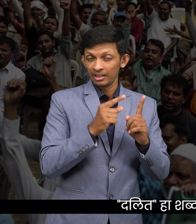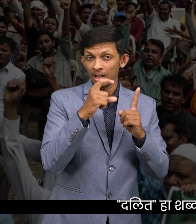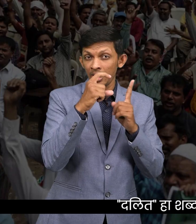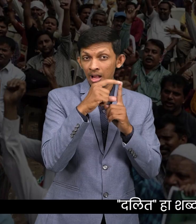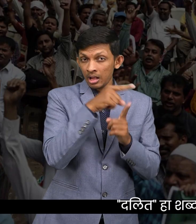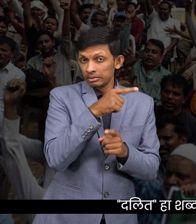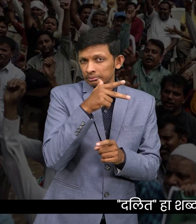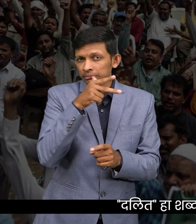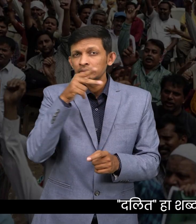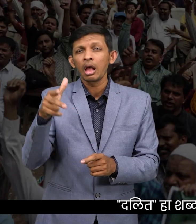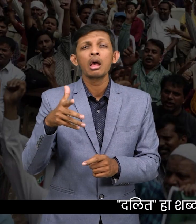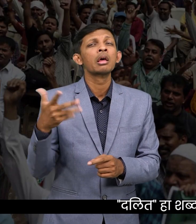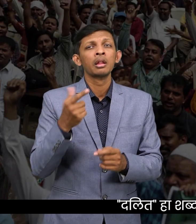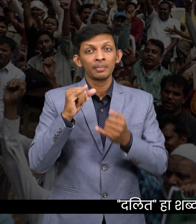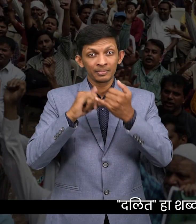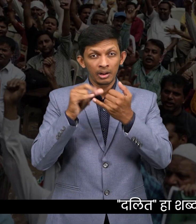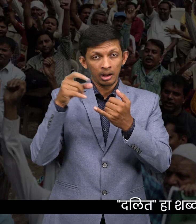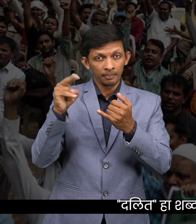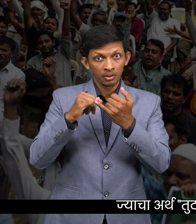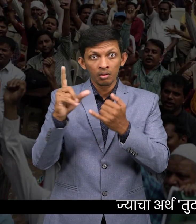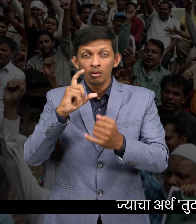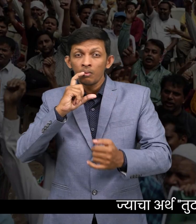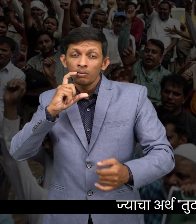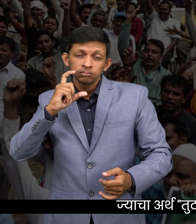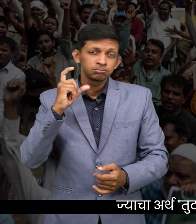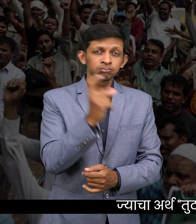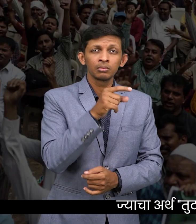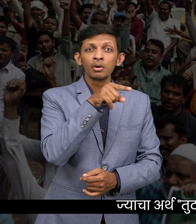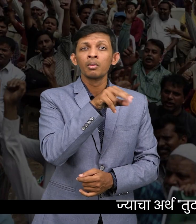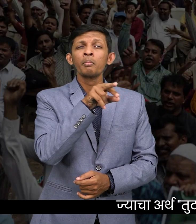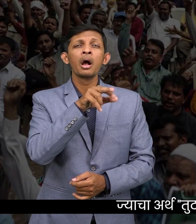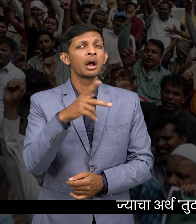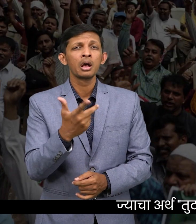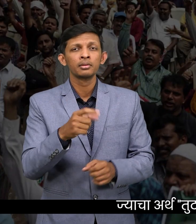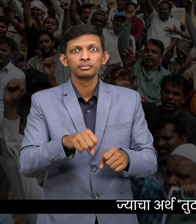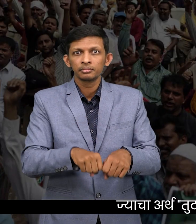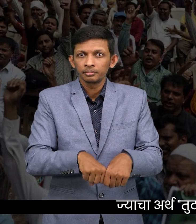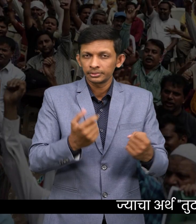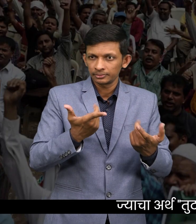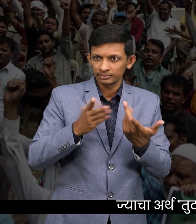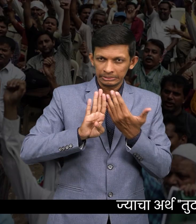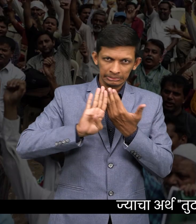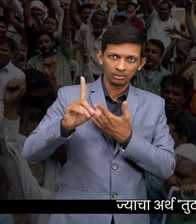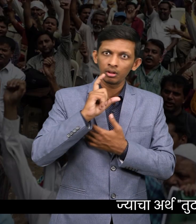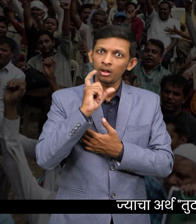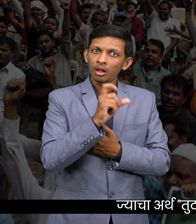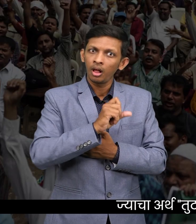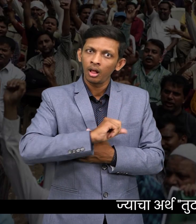दलित हा शब्द संस्कृत शब्दापासून आलेला आहे. त्याचा अर्थ तुटलेला किंवा पीडित असा होतो,